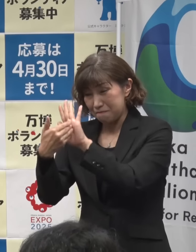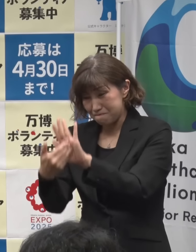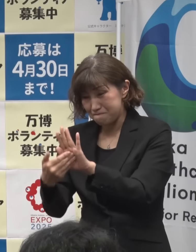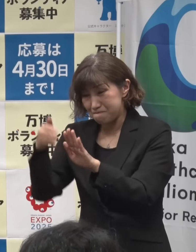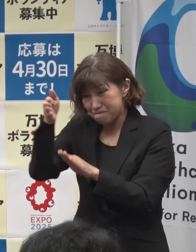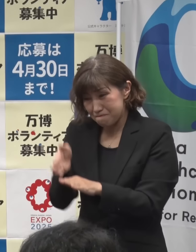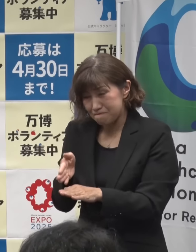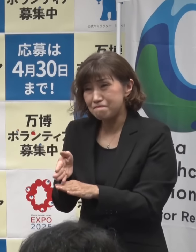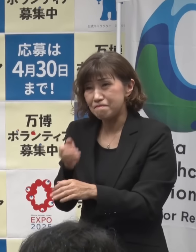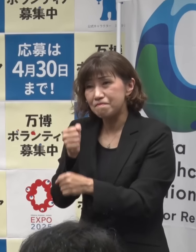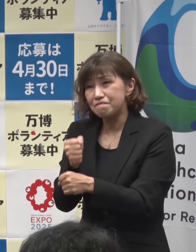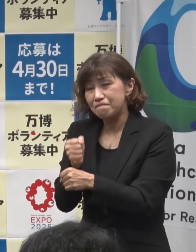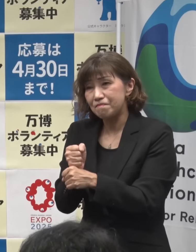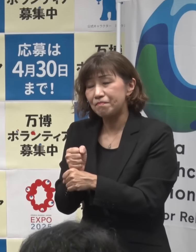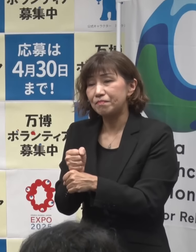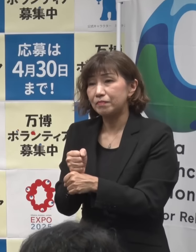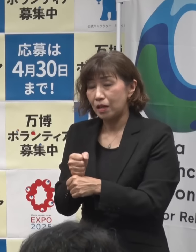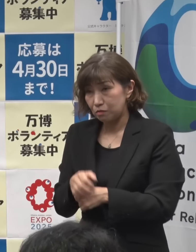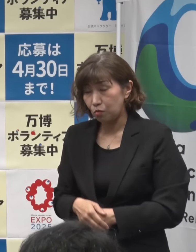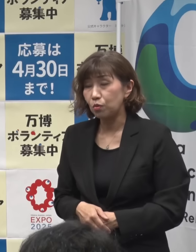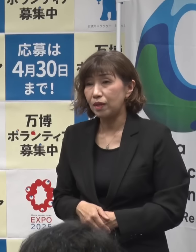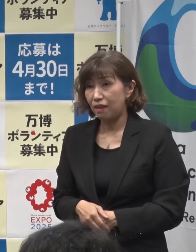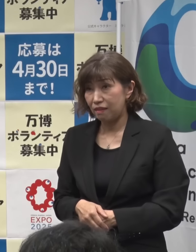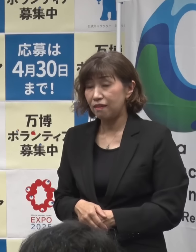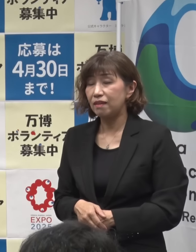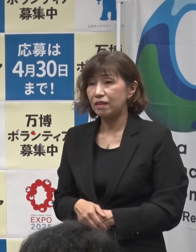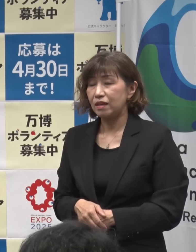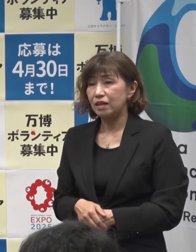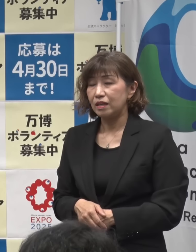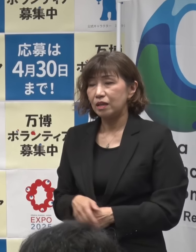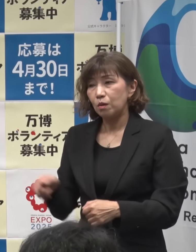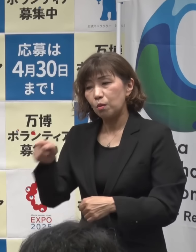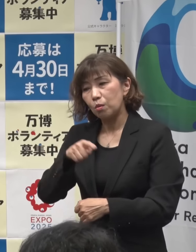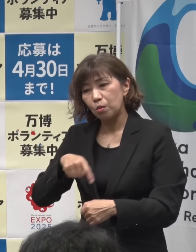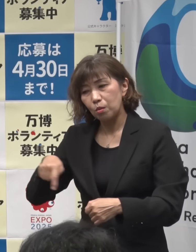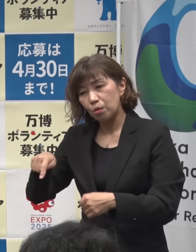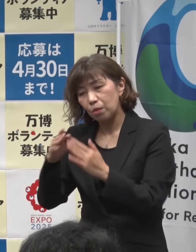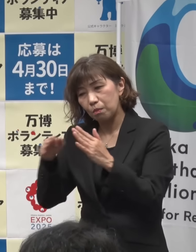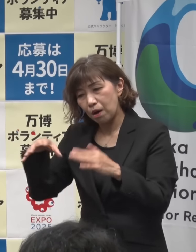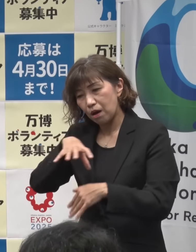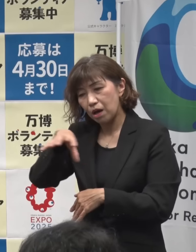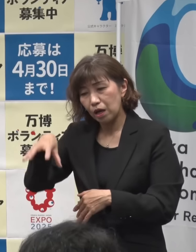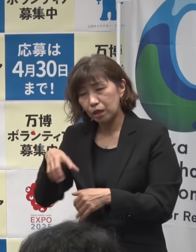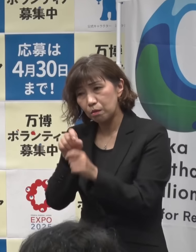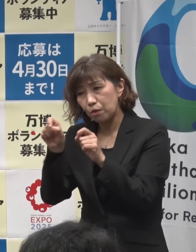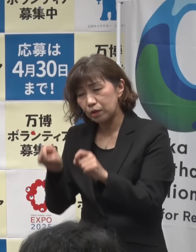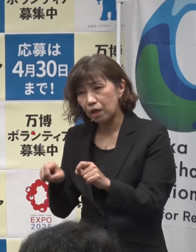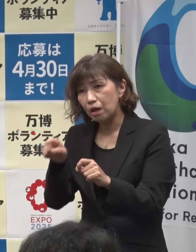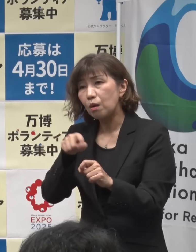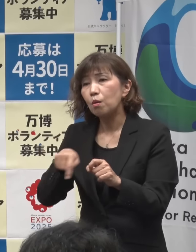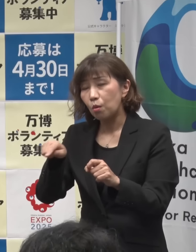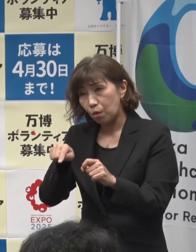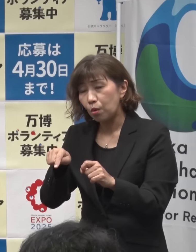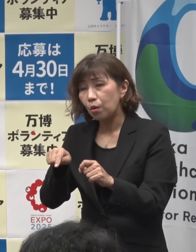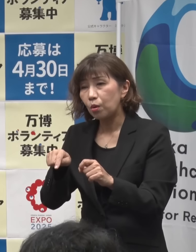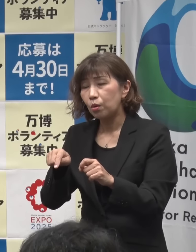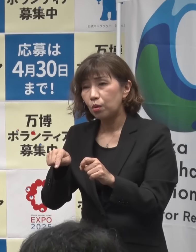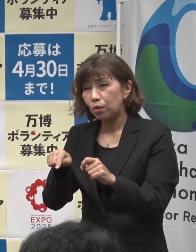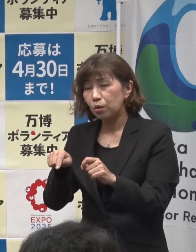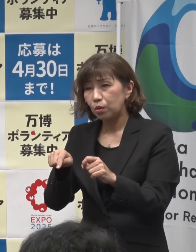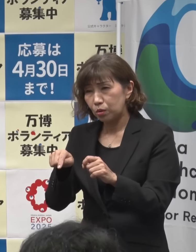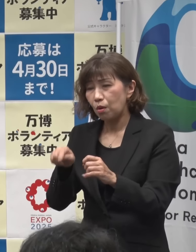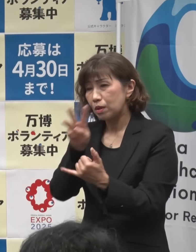まあ、夢島の問題とすればその夢島に特化した防災計画も具体的に夏にそういうこともいろい